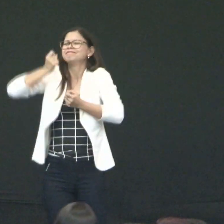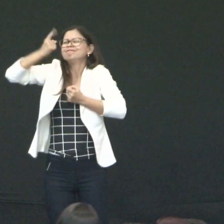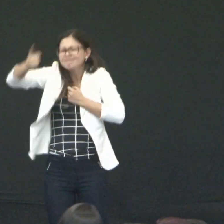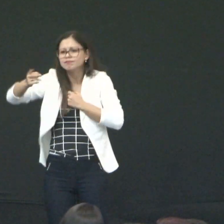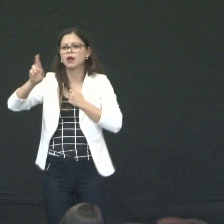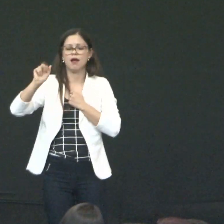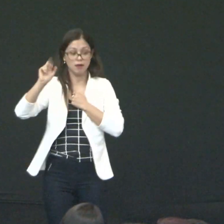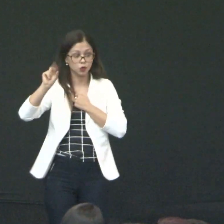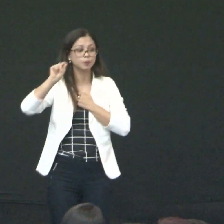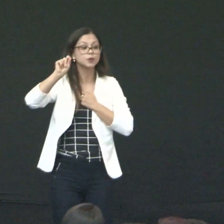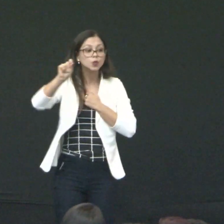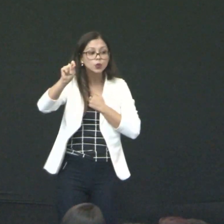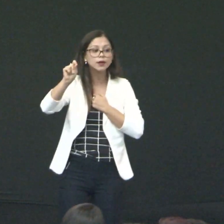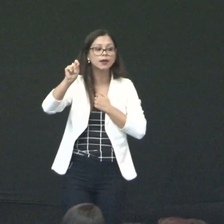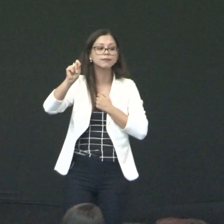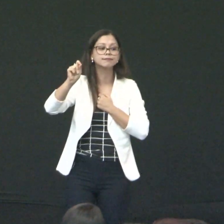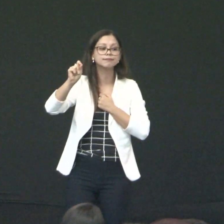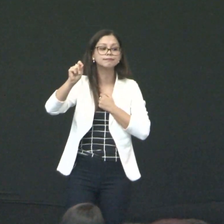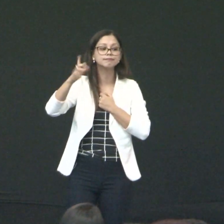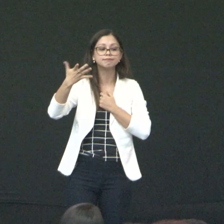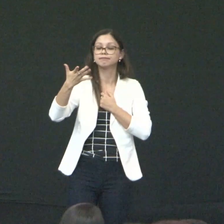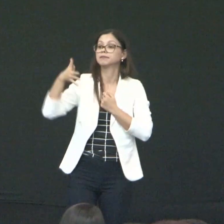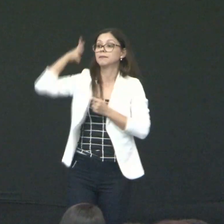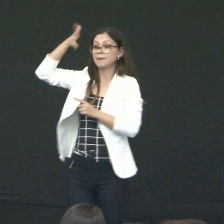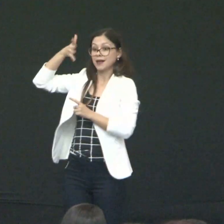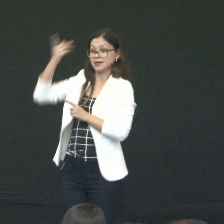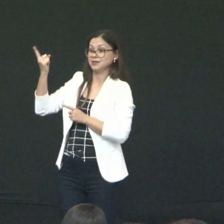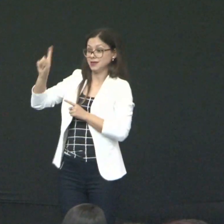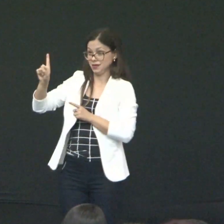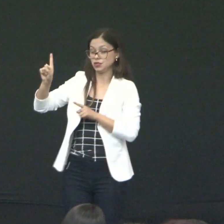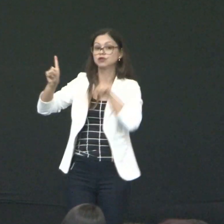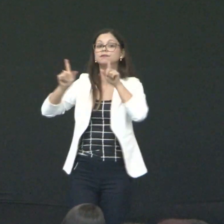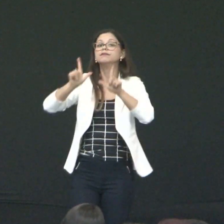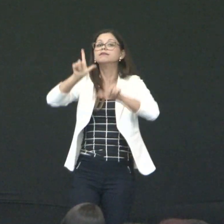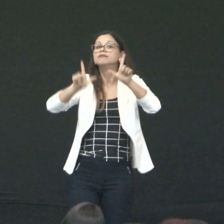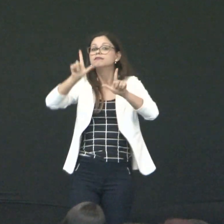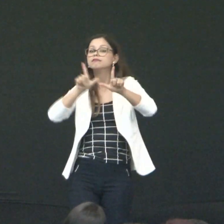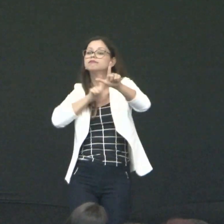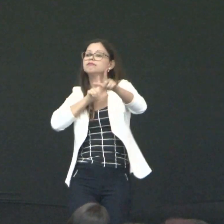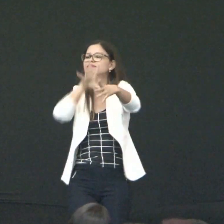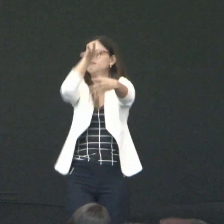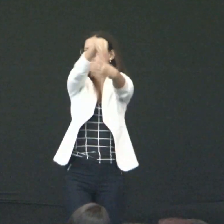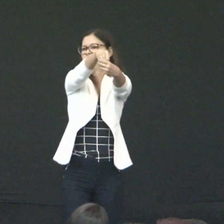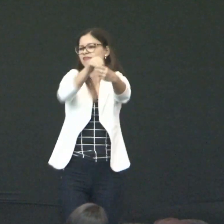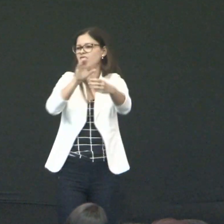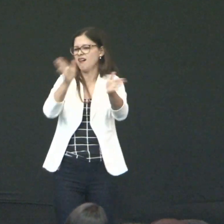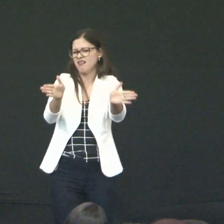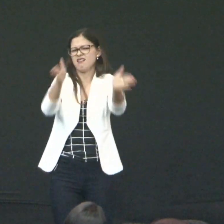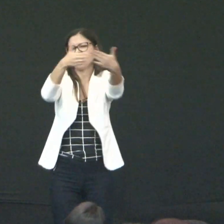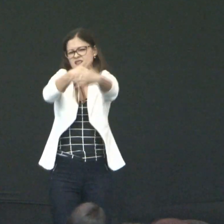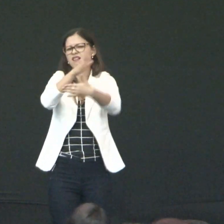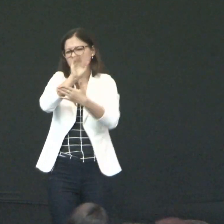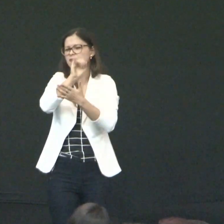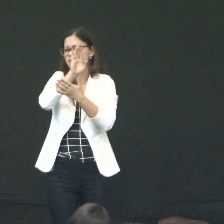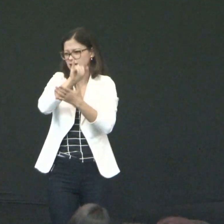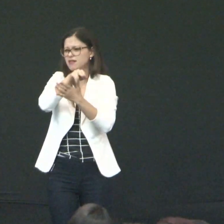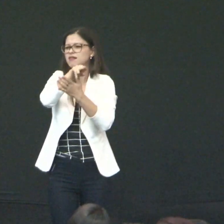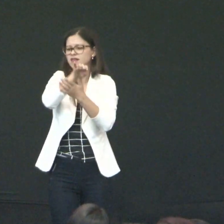Existem alguns surdos que também trabalham assim, mas é muito mais difícil, não é tão frequente a gente encontrar. Que ele se